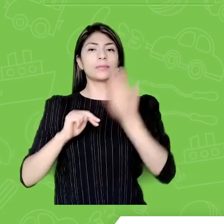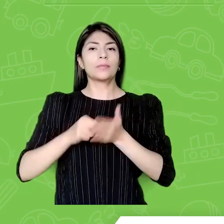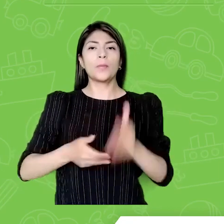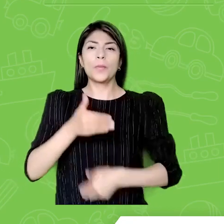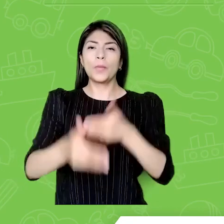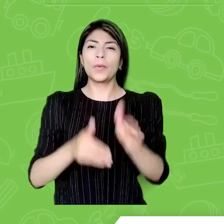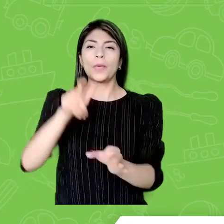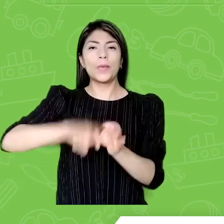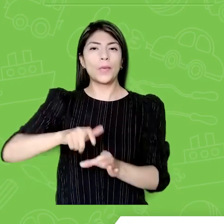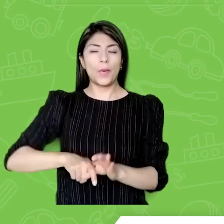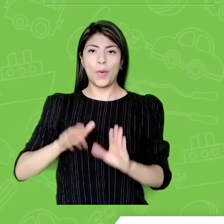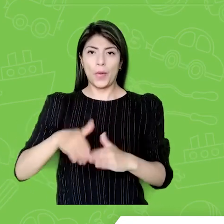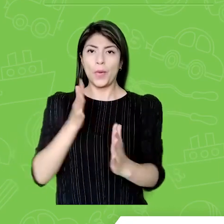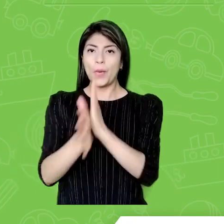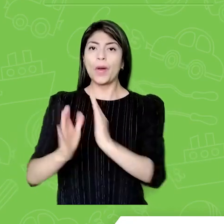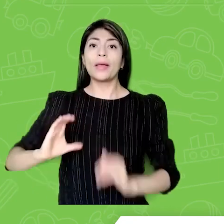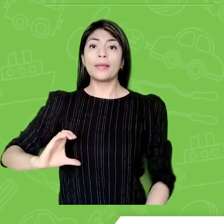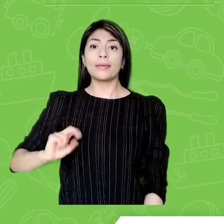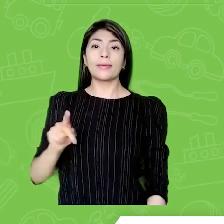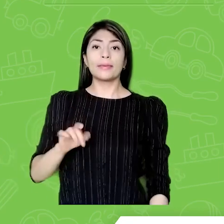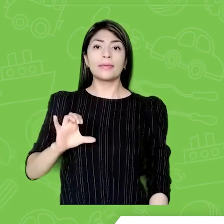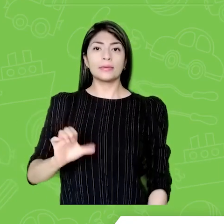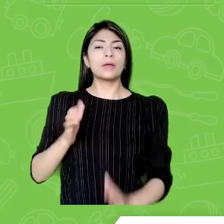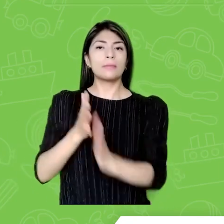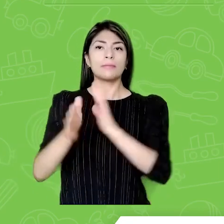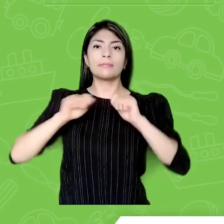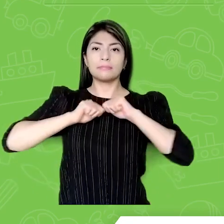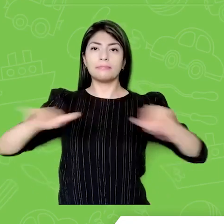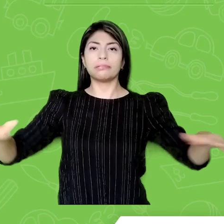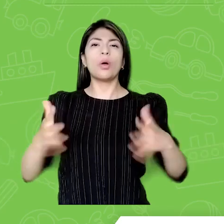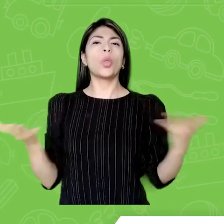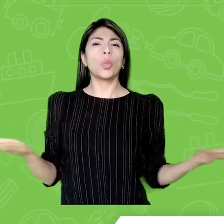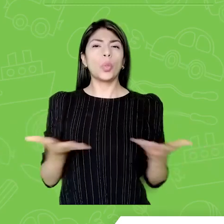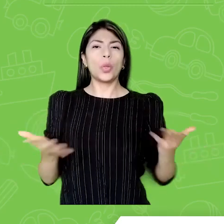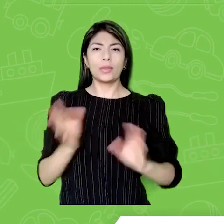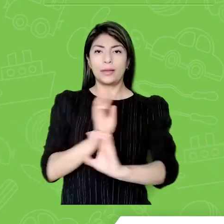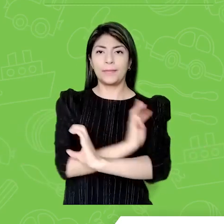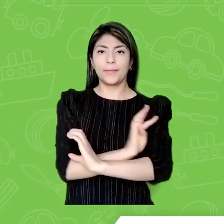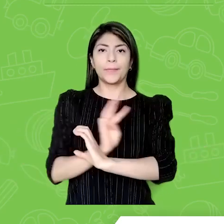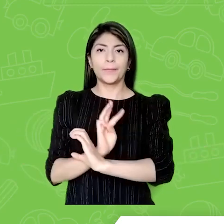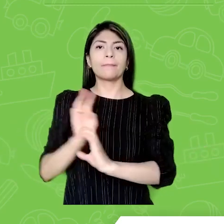La CNSC informará en su sitio web,